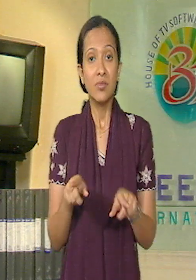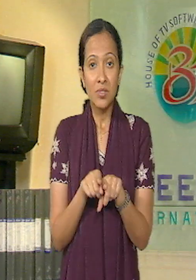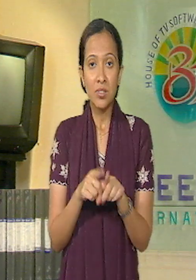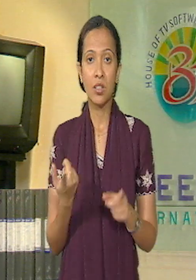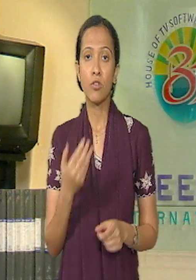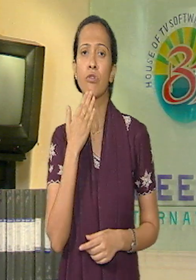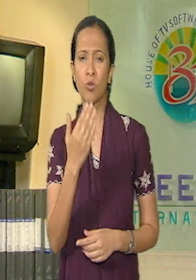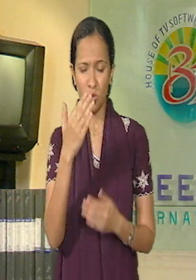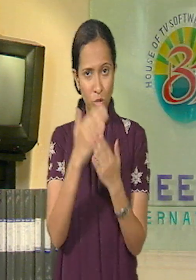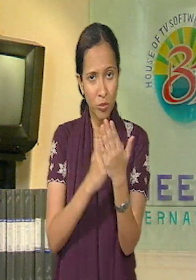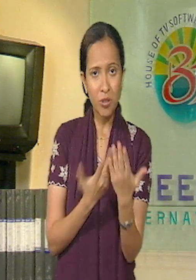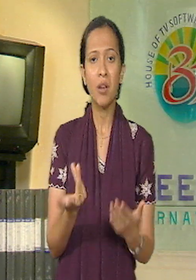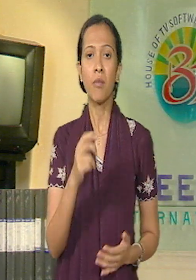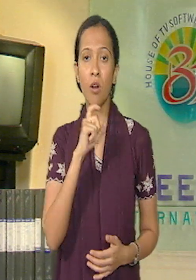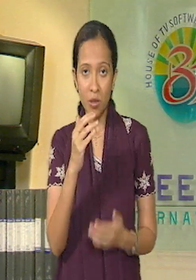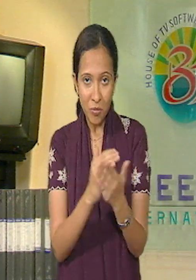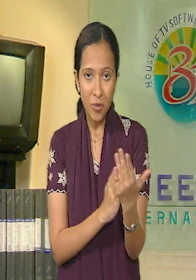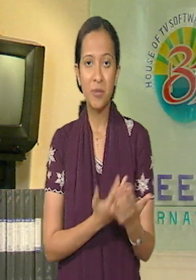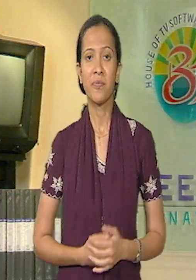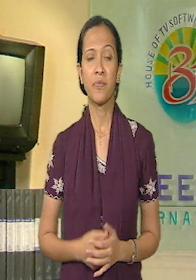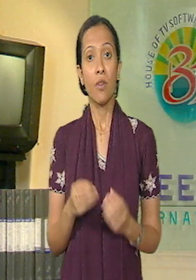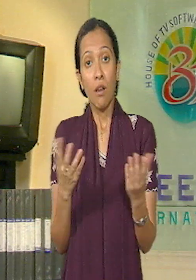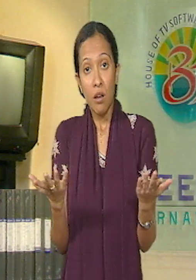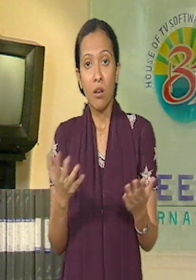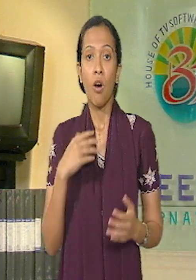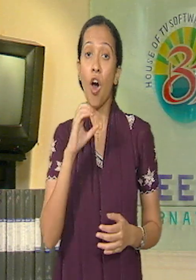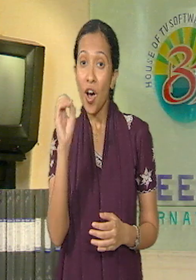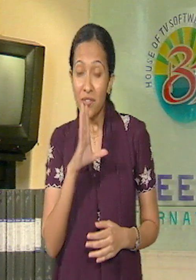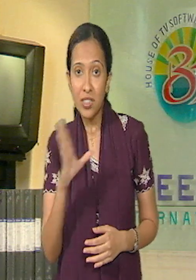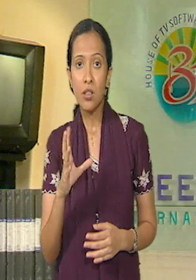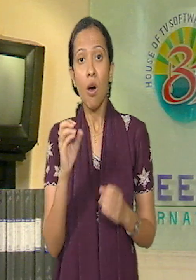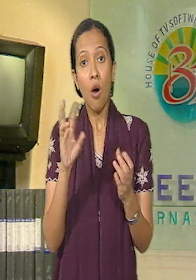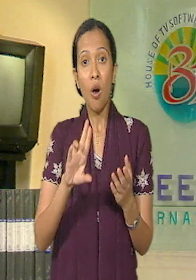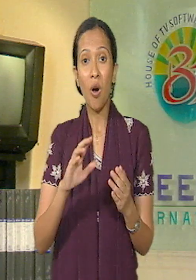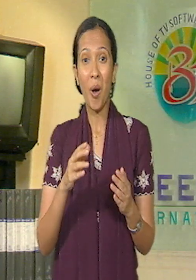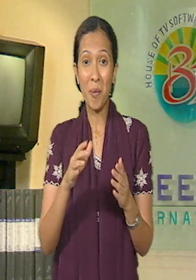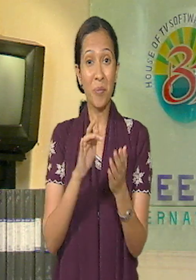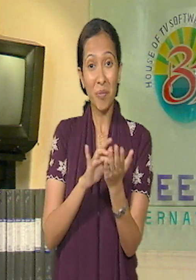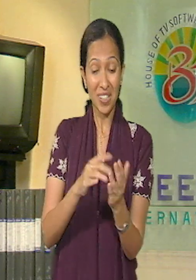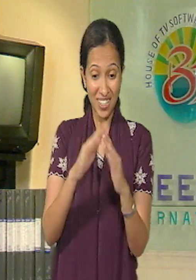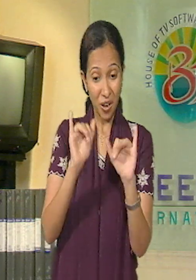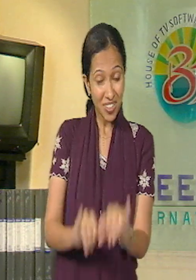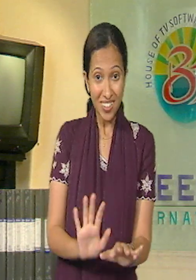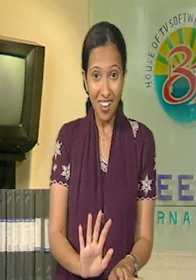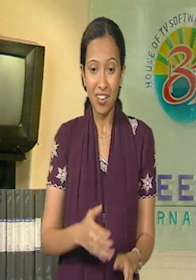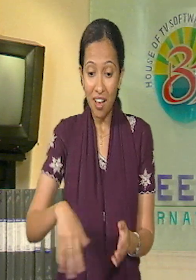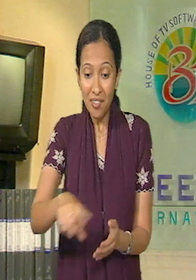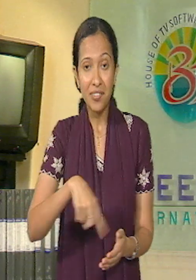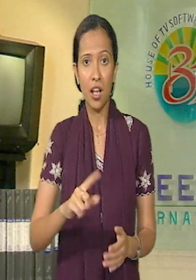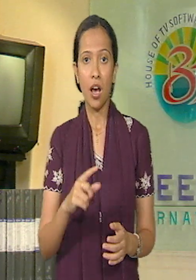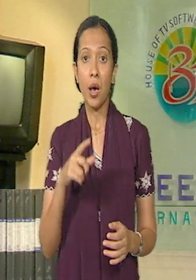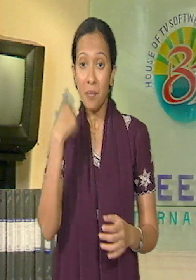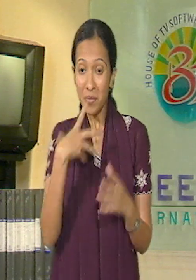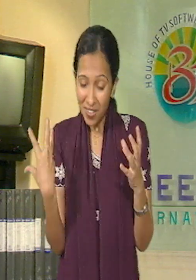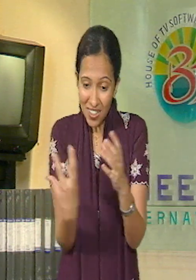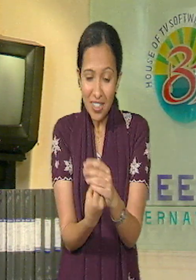जैसे कि हमारे स्कूल या कॉलेज का कोई फंक्शन हो, या हमारे ऑफिस या हमारे मोहल्ले का कोई फंक्शन हो, तो हमें